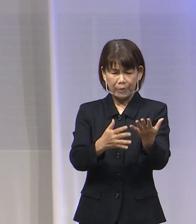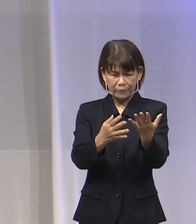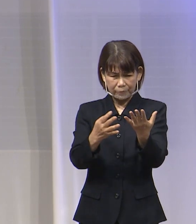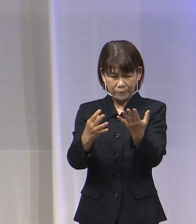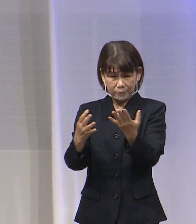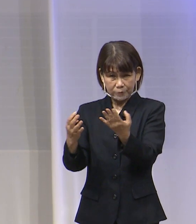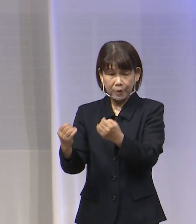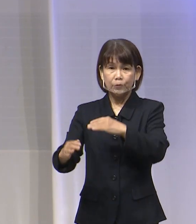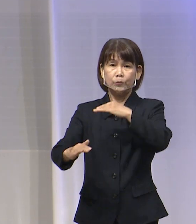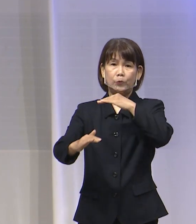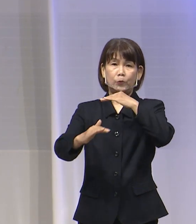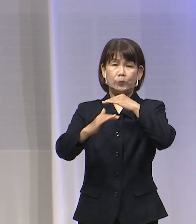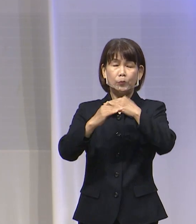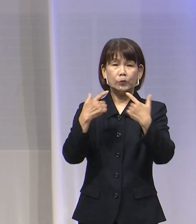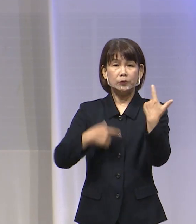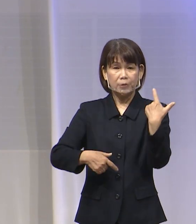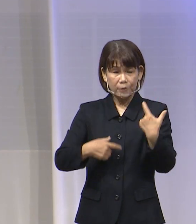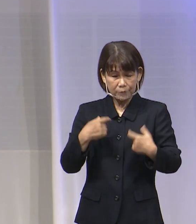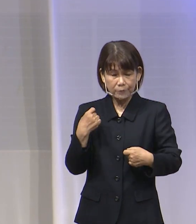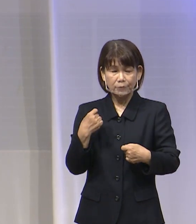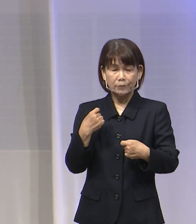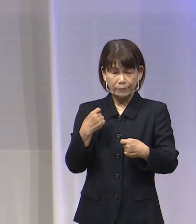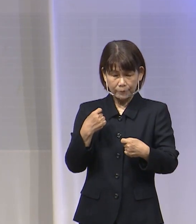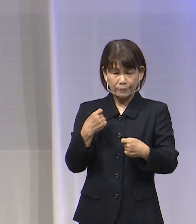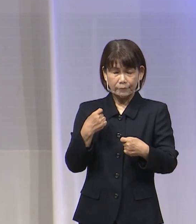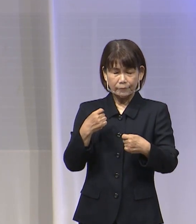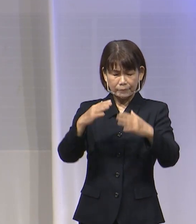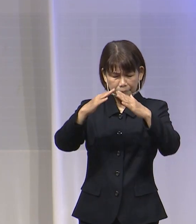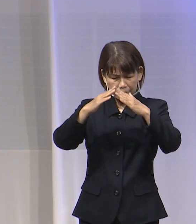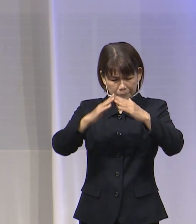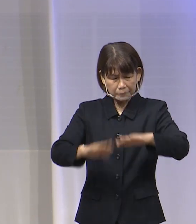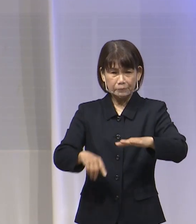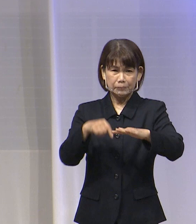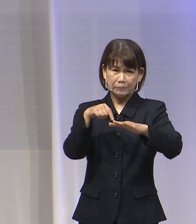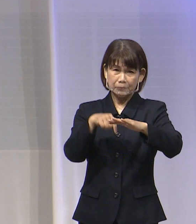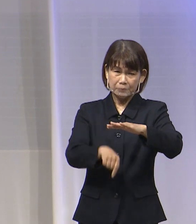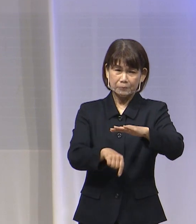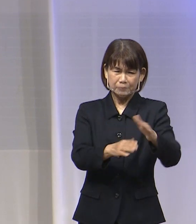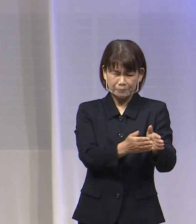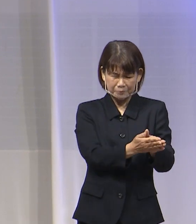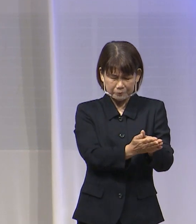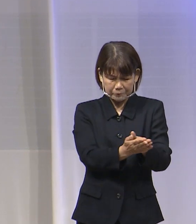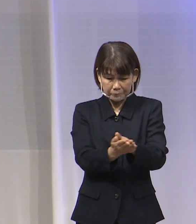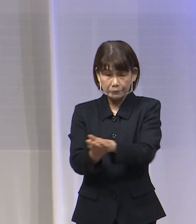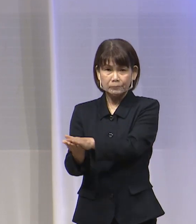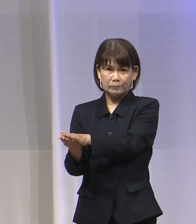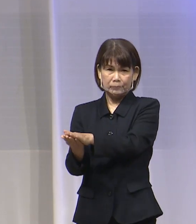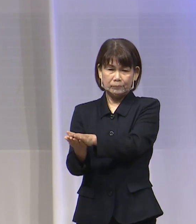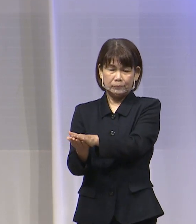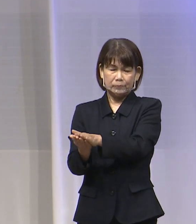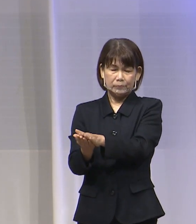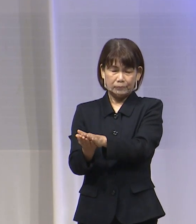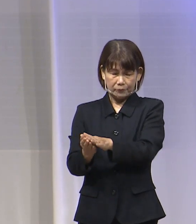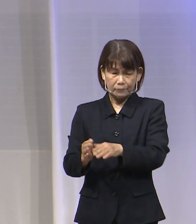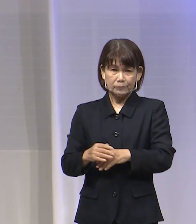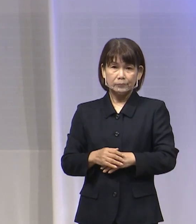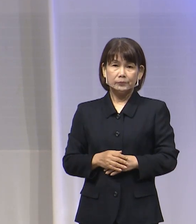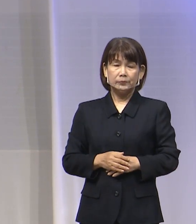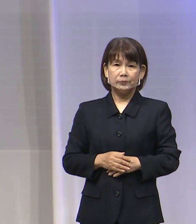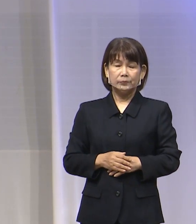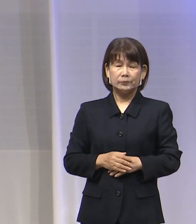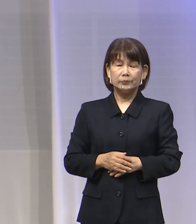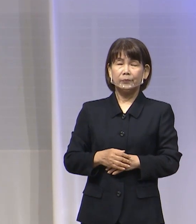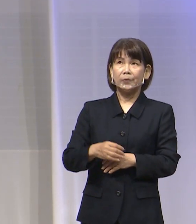同級生たちがそのをしたいなくなってしまいましたこの